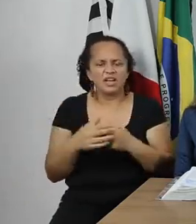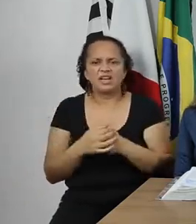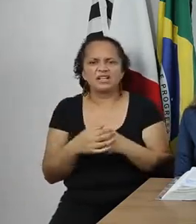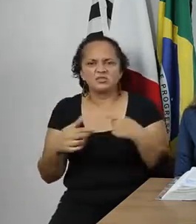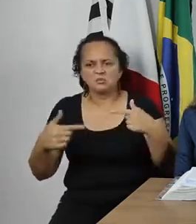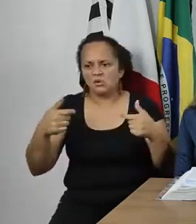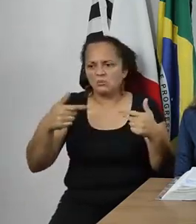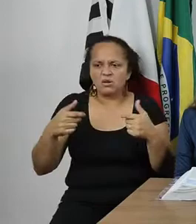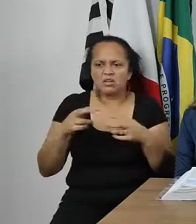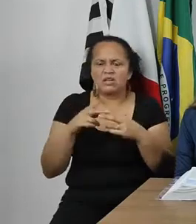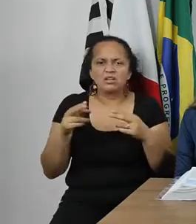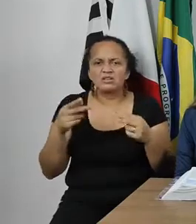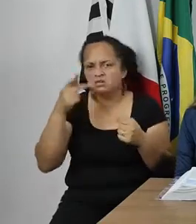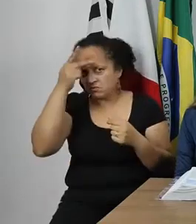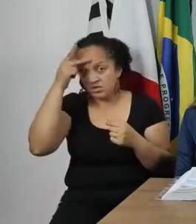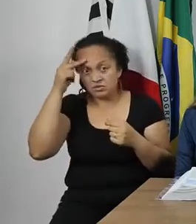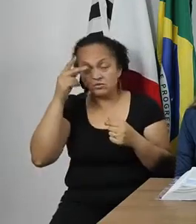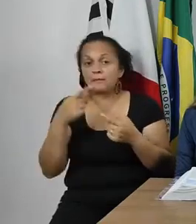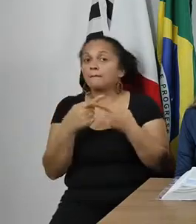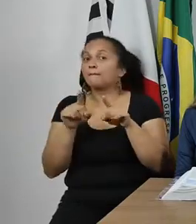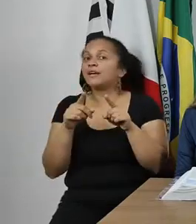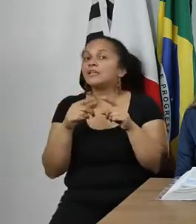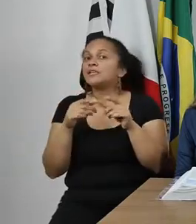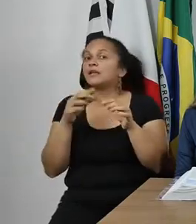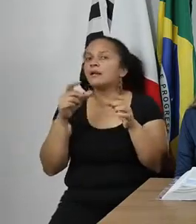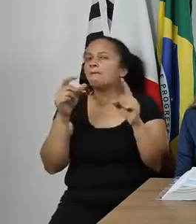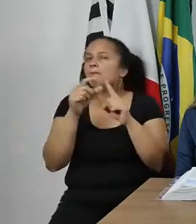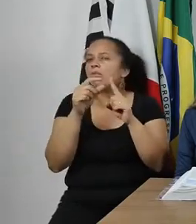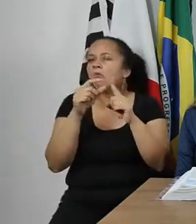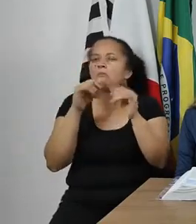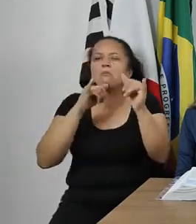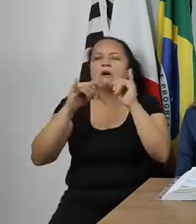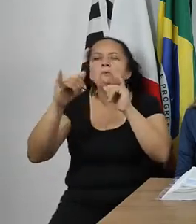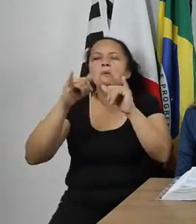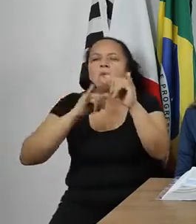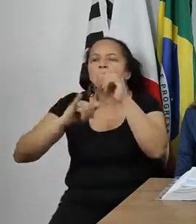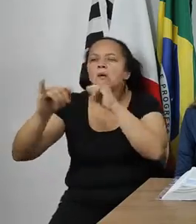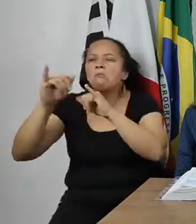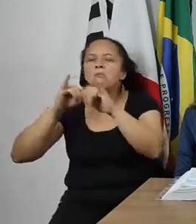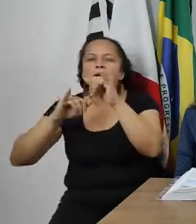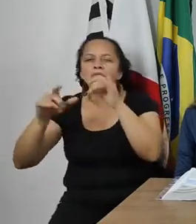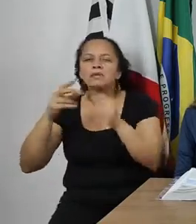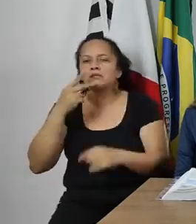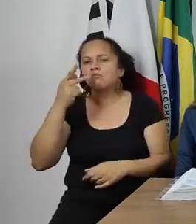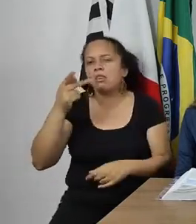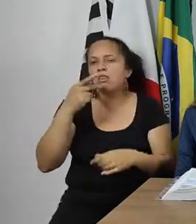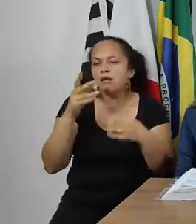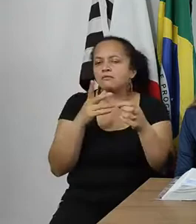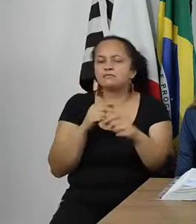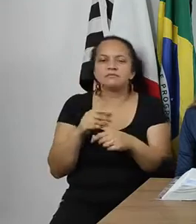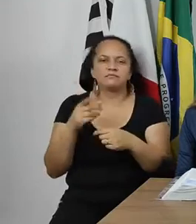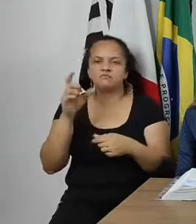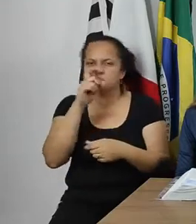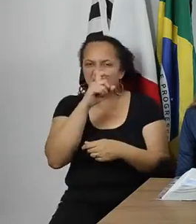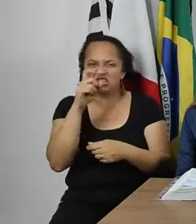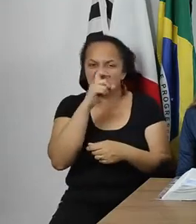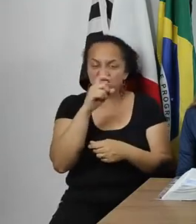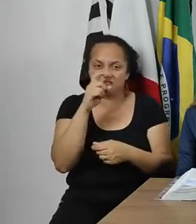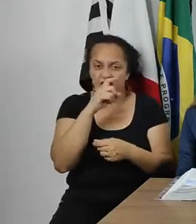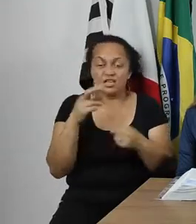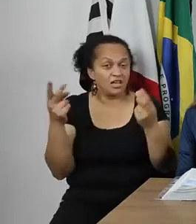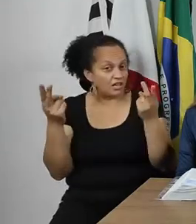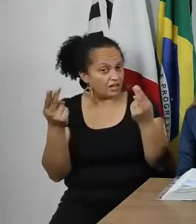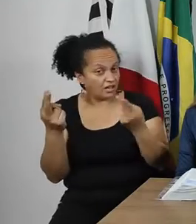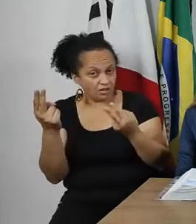uma guerra aqui de diálogo, há uma guerra aqui psicológica. muito parecido com o que a gente enfrenta hoje